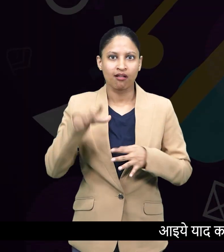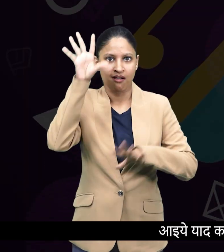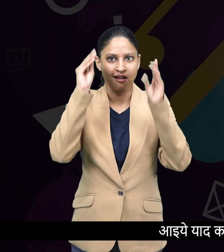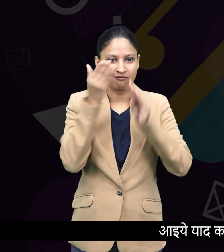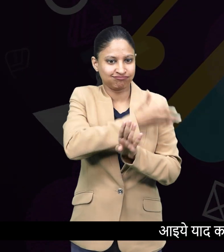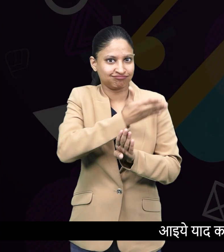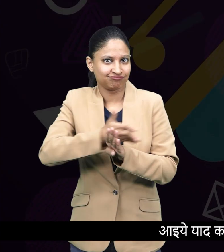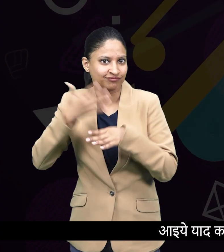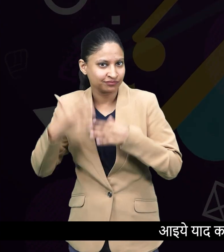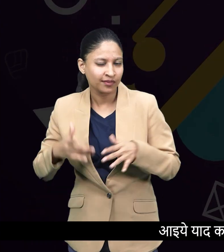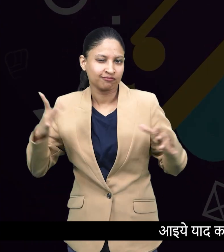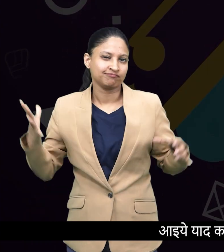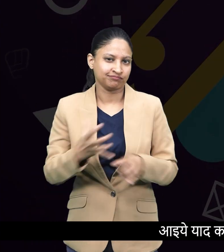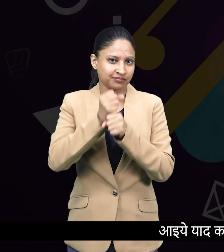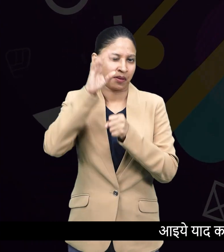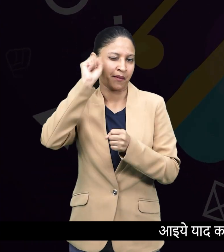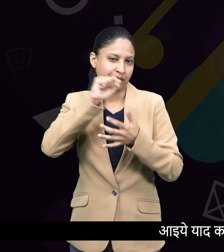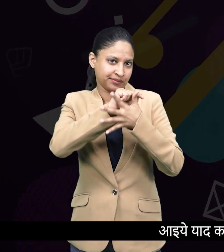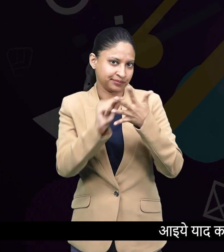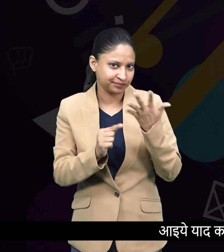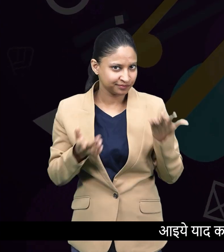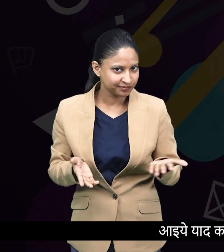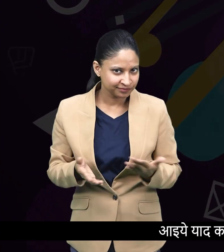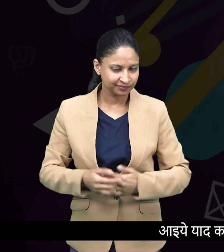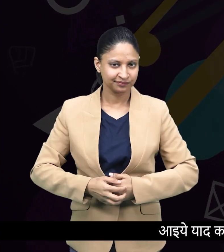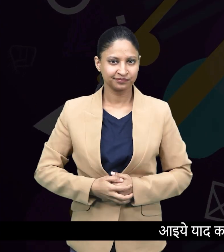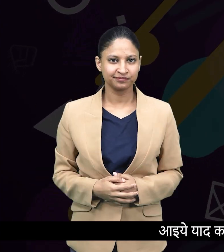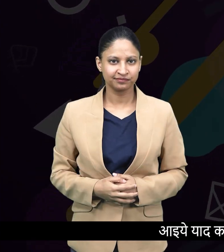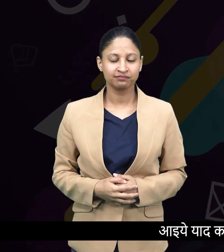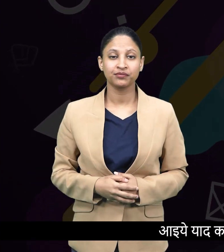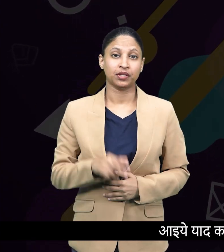आइए याद करते हैं कि हमने क्या क्या सीखा।